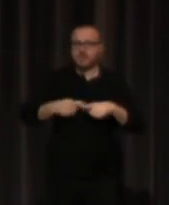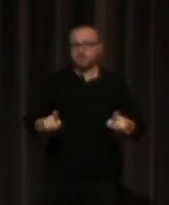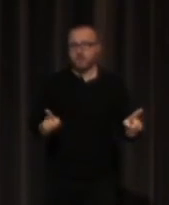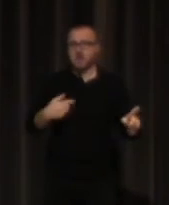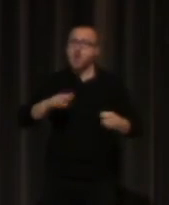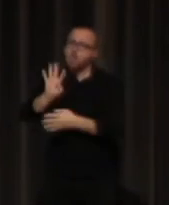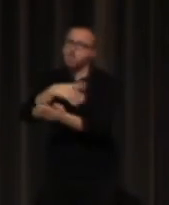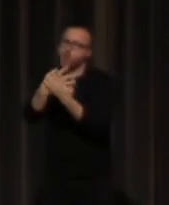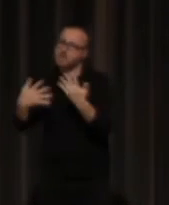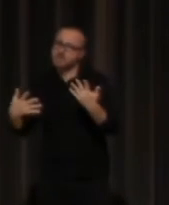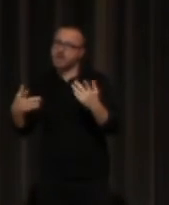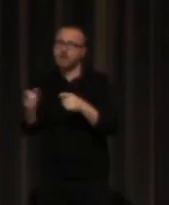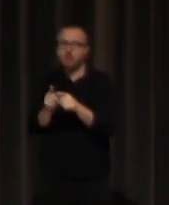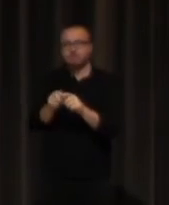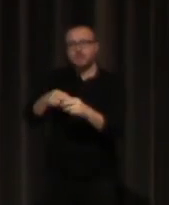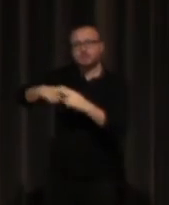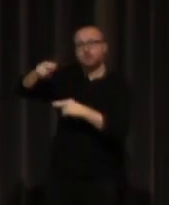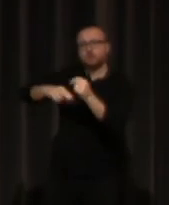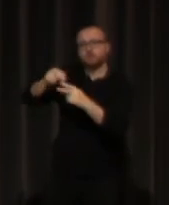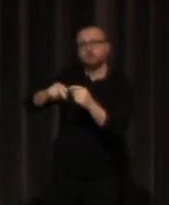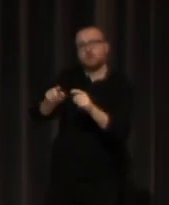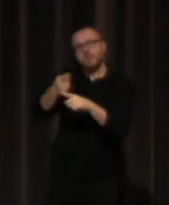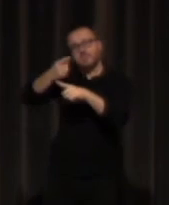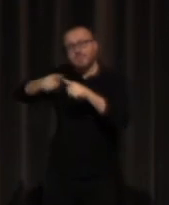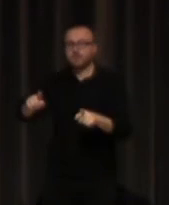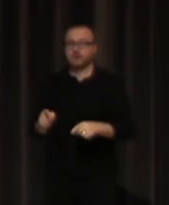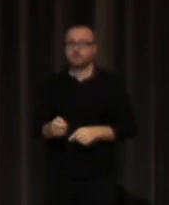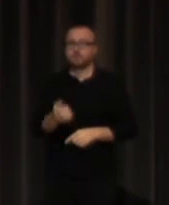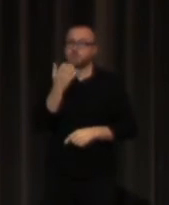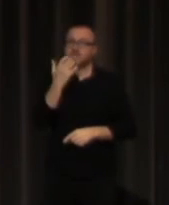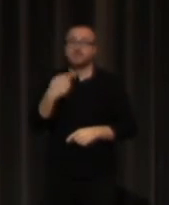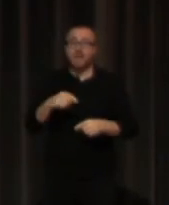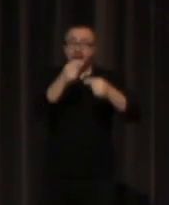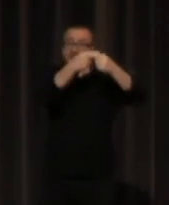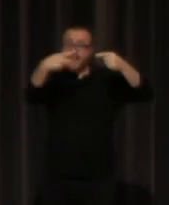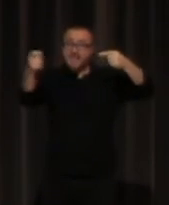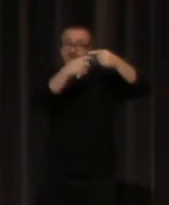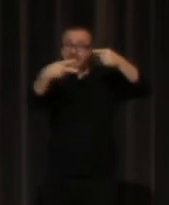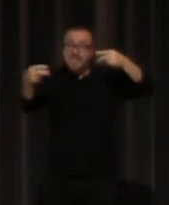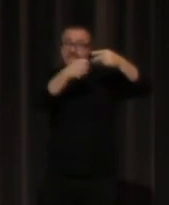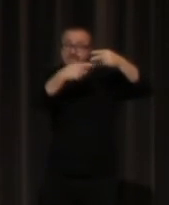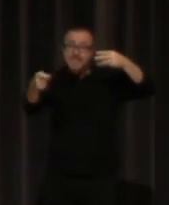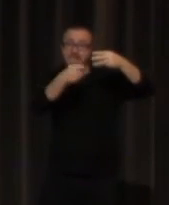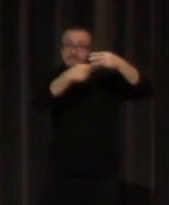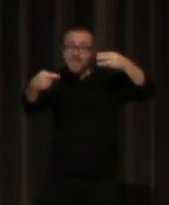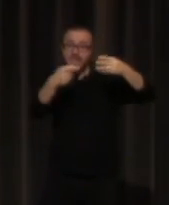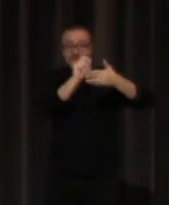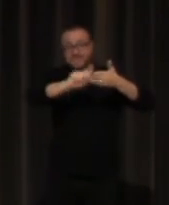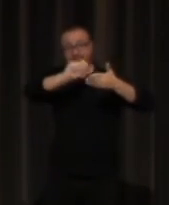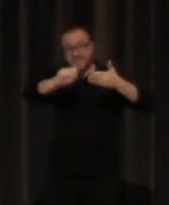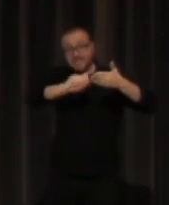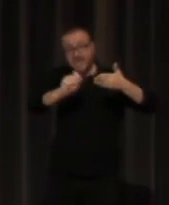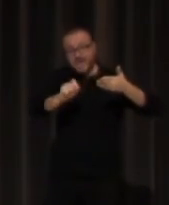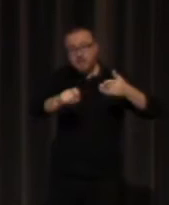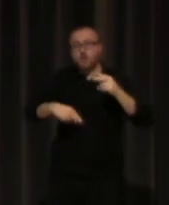o poèticament, les línies es construeixen síl·laba per síl·laba. És a dir, que el material se